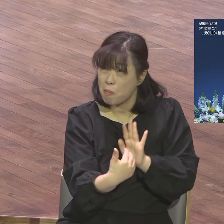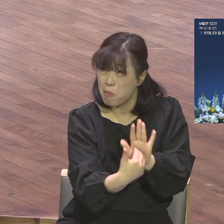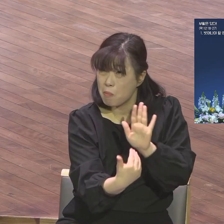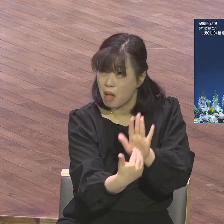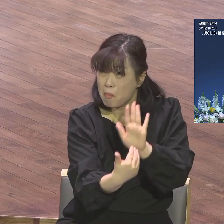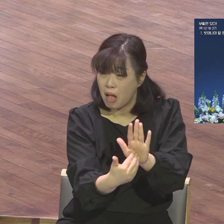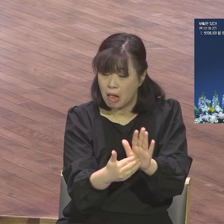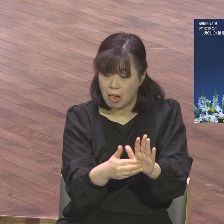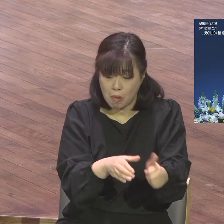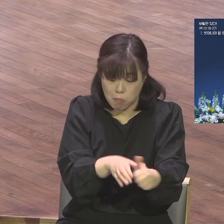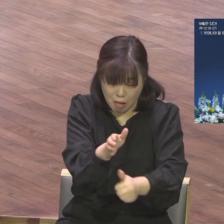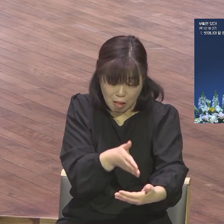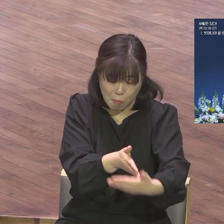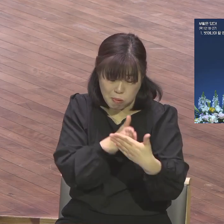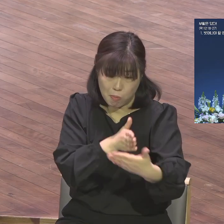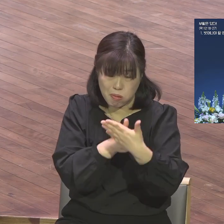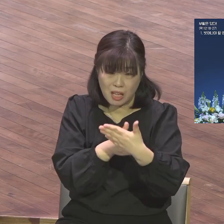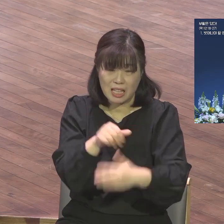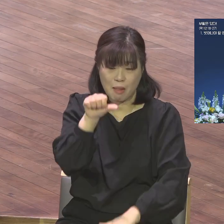이제는 사두개인들이 나타나.